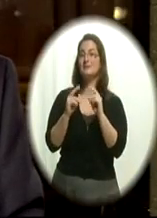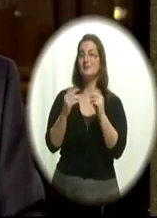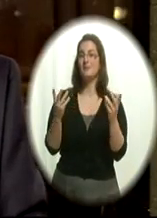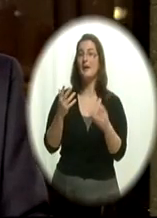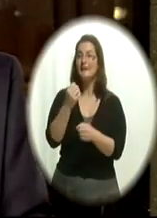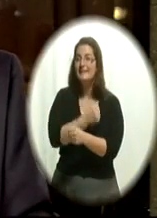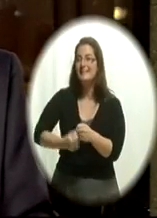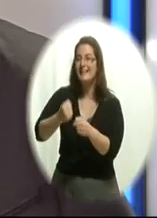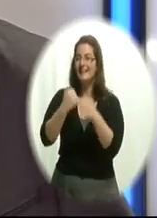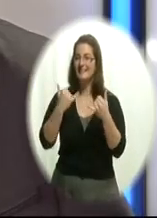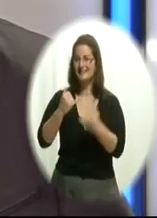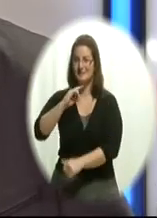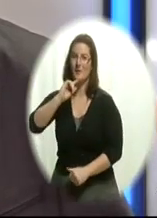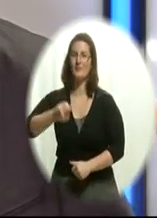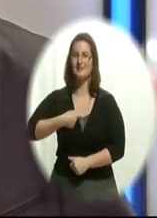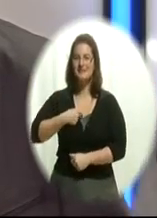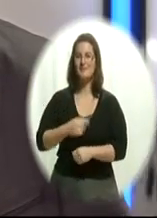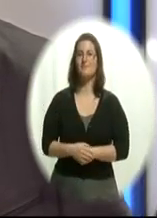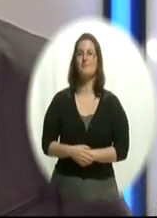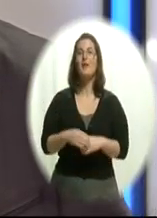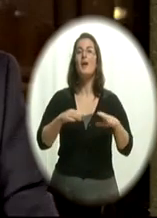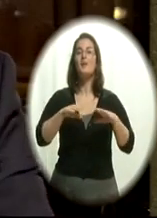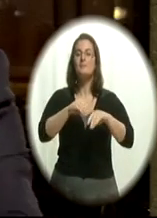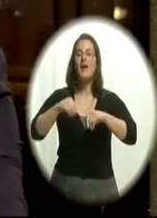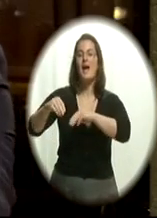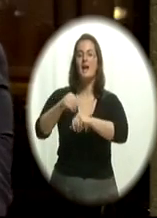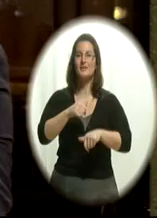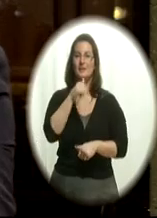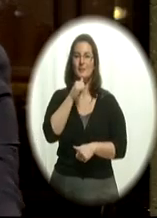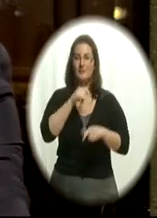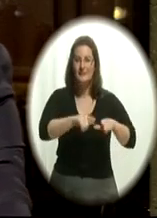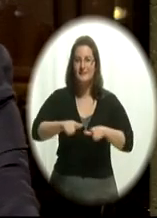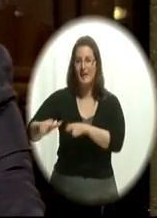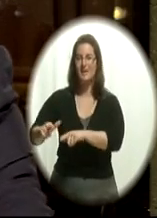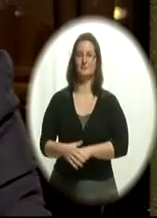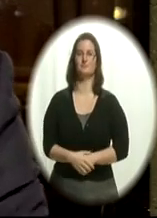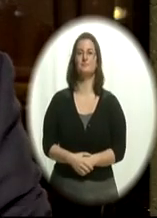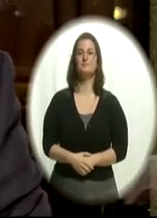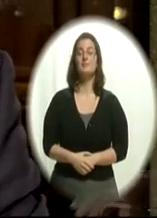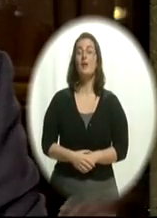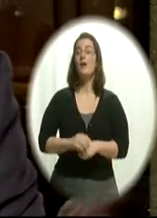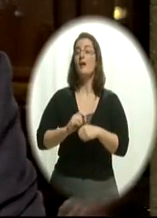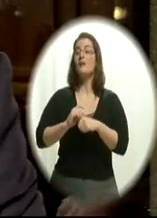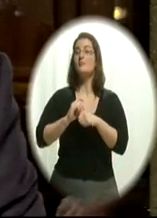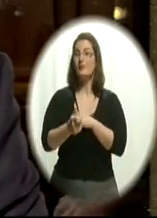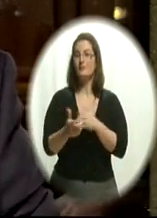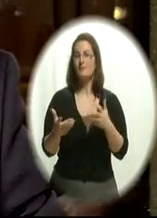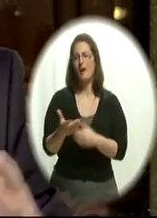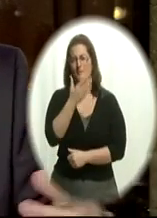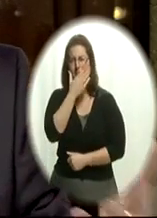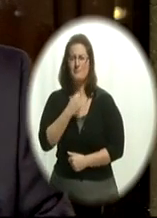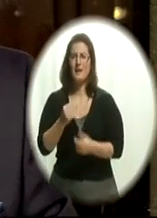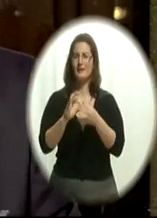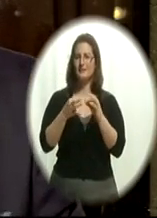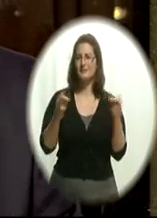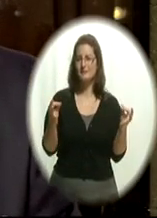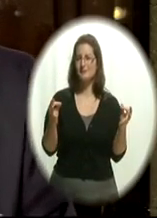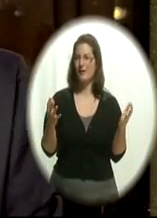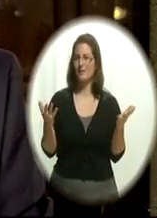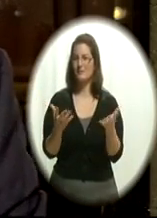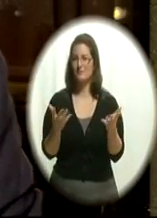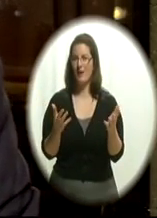in Normandie, sur la plage des Petites Dalles, vous et allez puis, voir. Voilà. Puis on terminera en vous racontant une belle histoire. On va plonger dans le